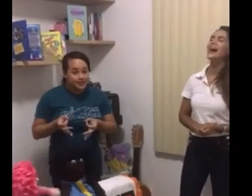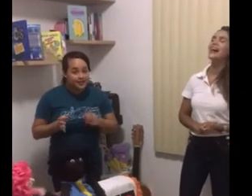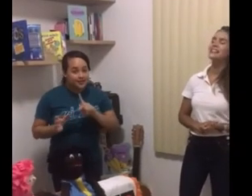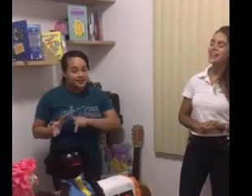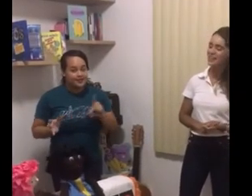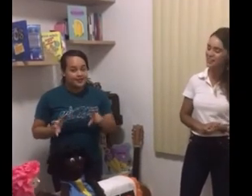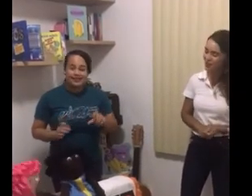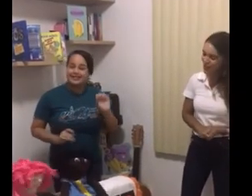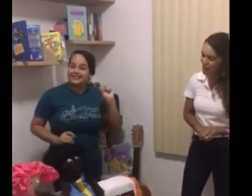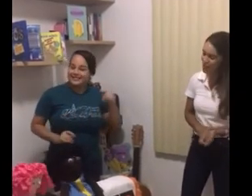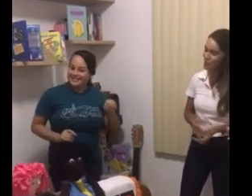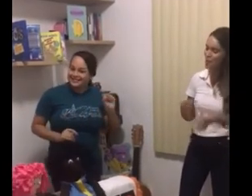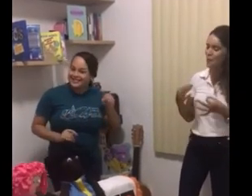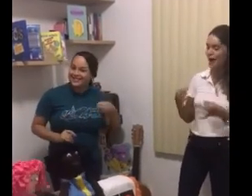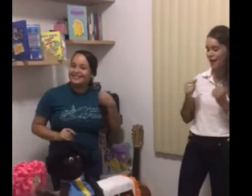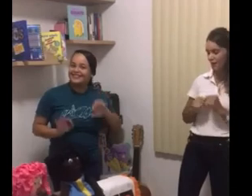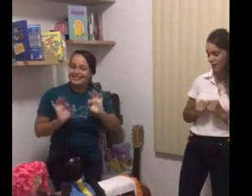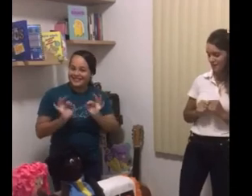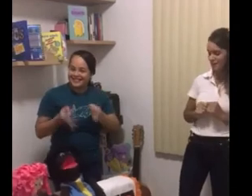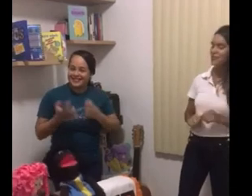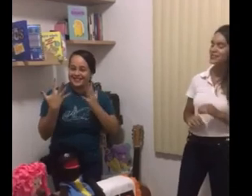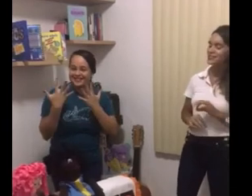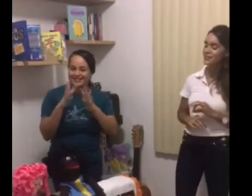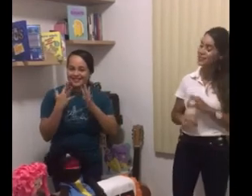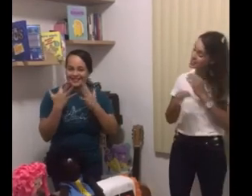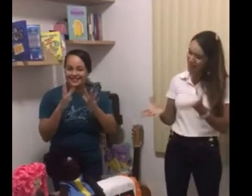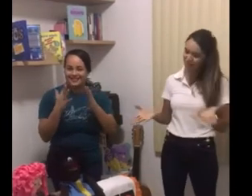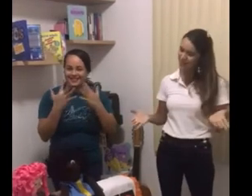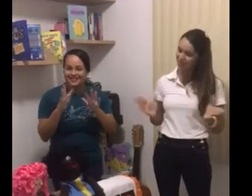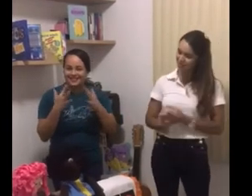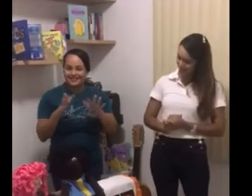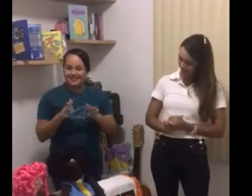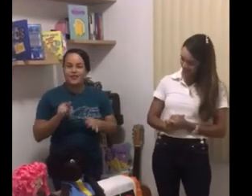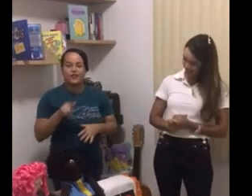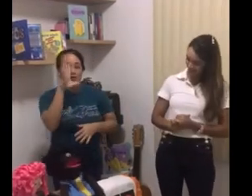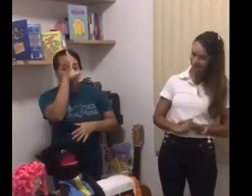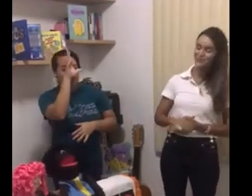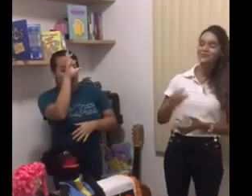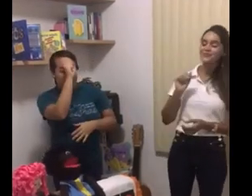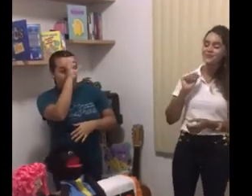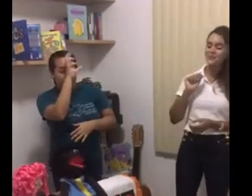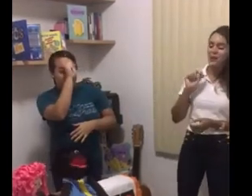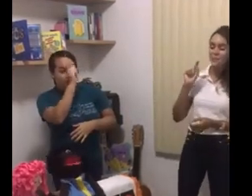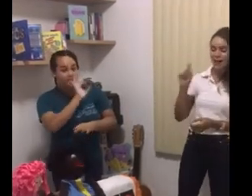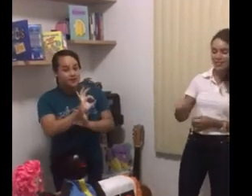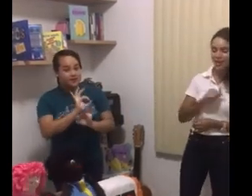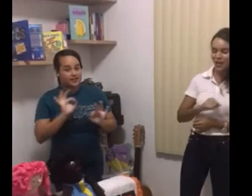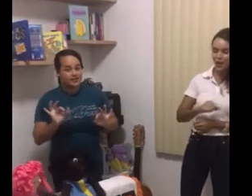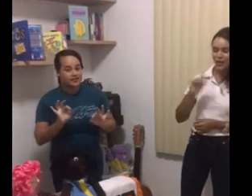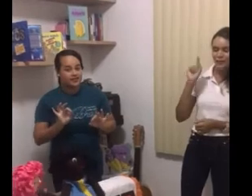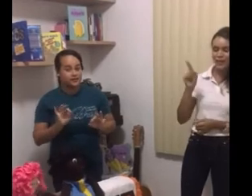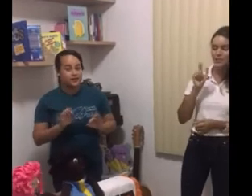professora? Acertou, Alfredo. Parabéns. Você aprendeu direitinho.